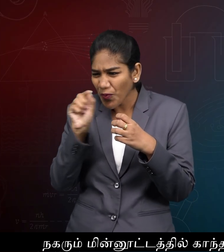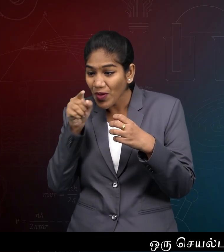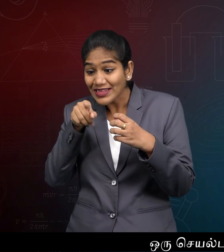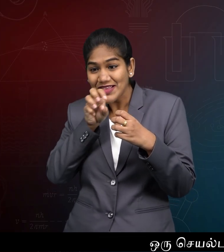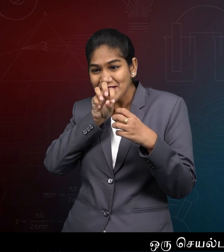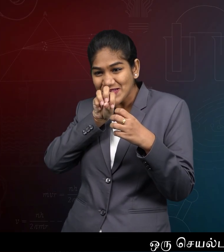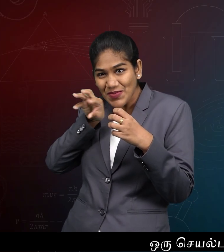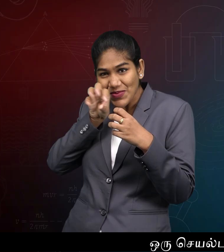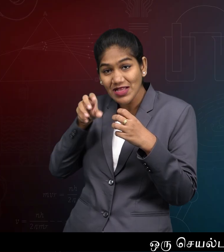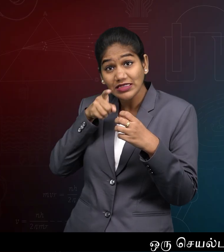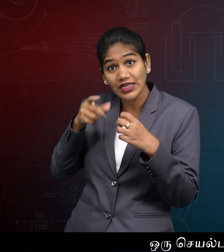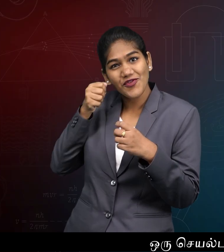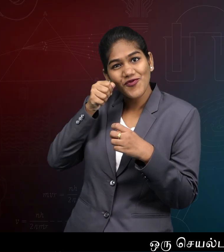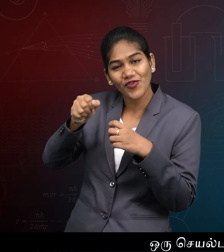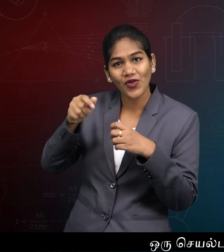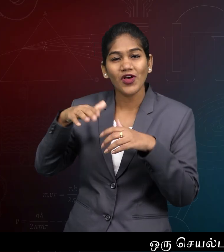ஒரு செயல்பாட்டை பார்ப்போம்.